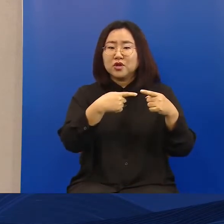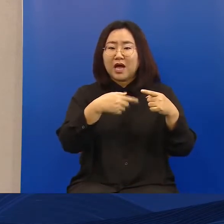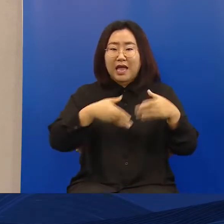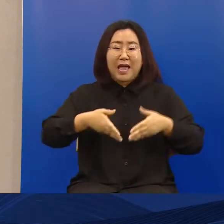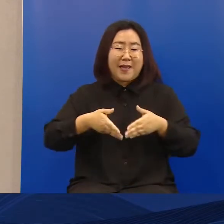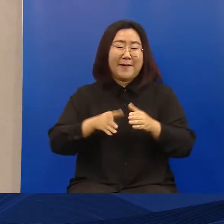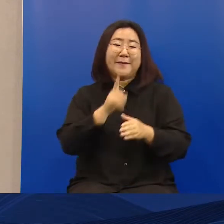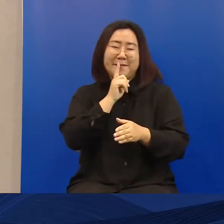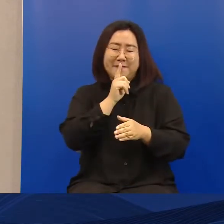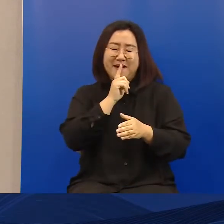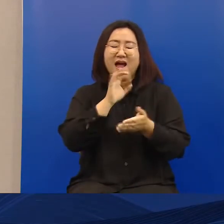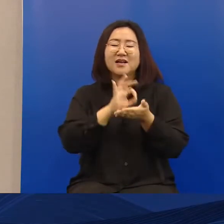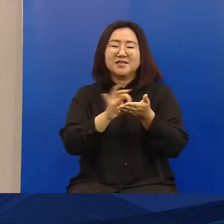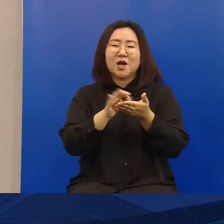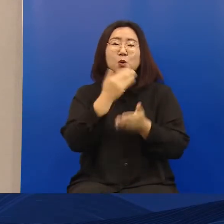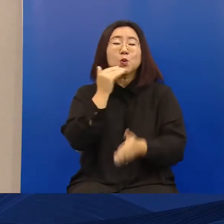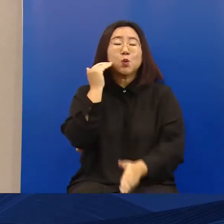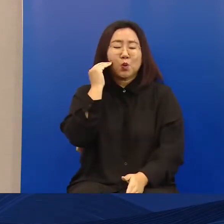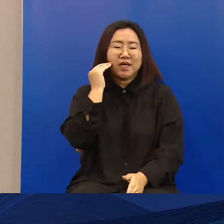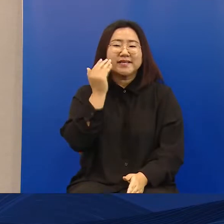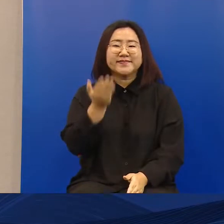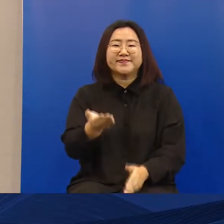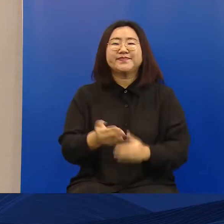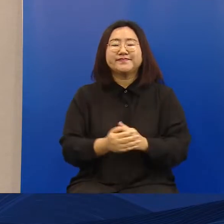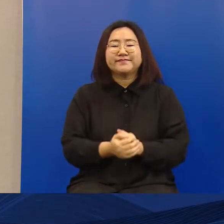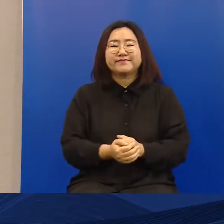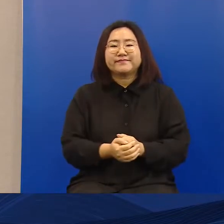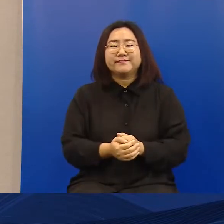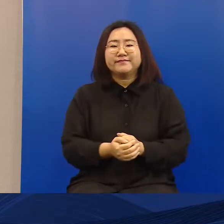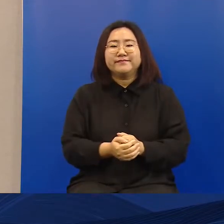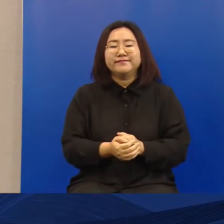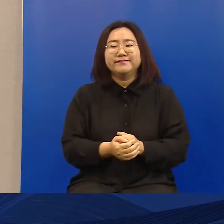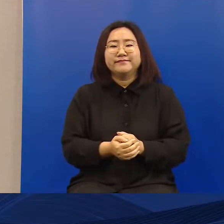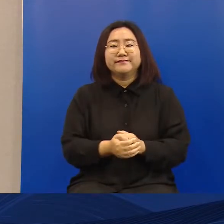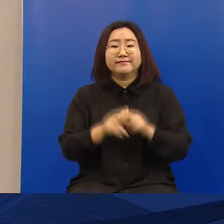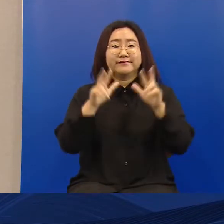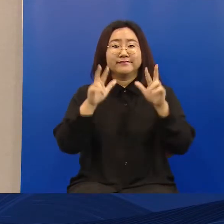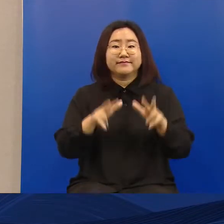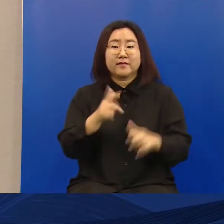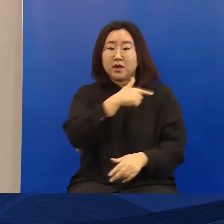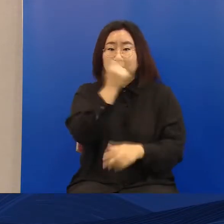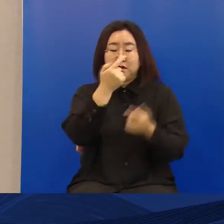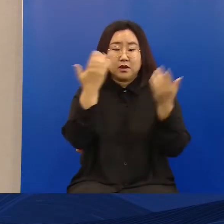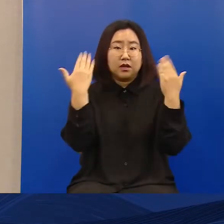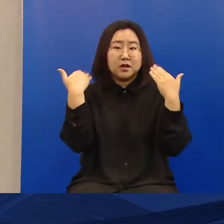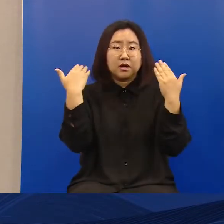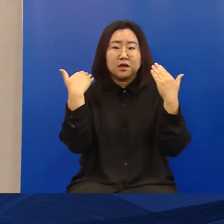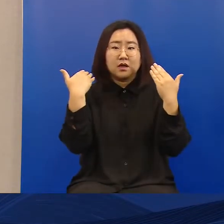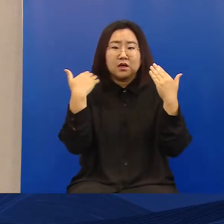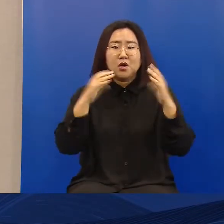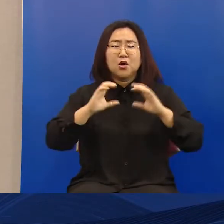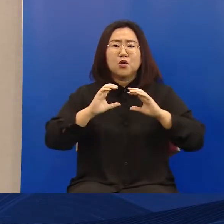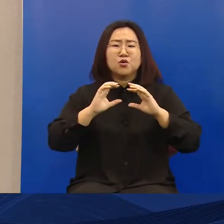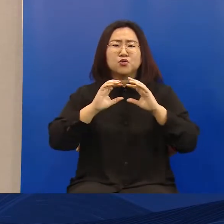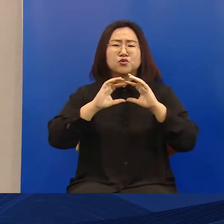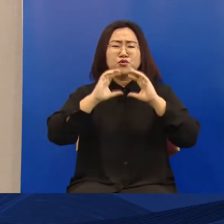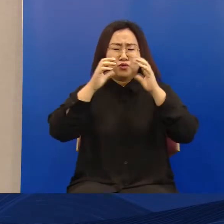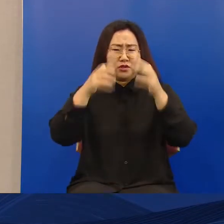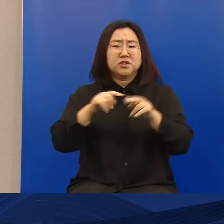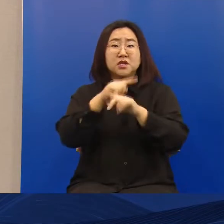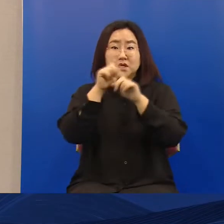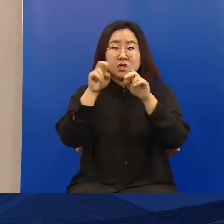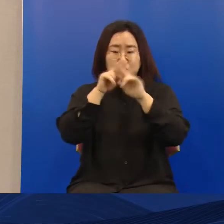모국어로 사용하는 농인 당사자이십니다. 현재 나사렛대학교